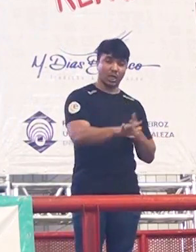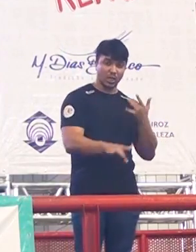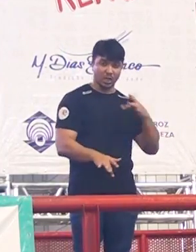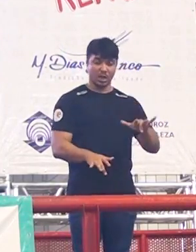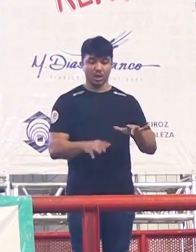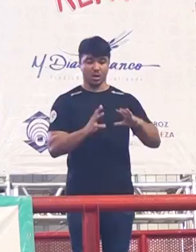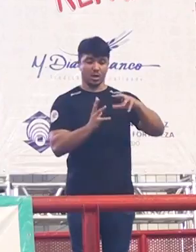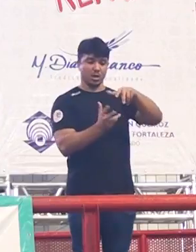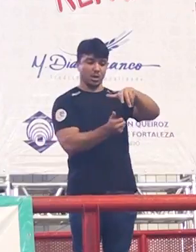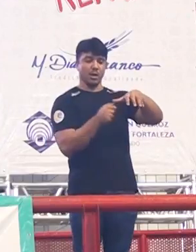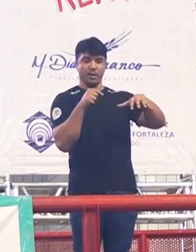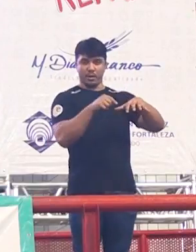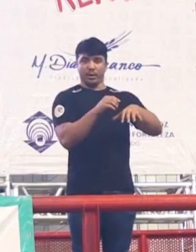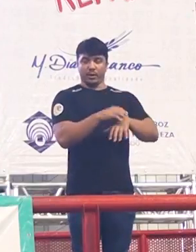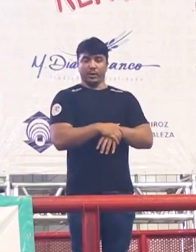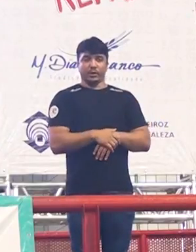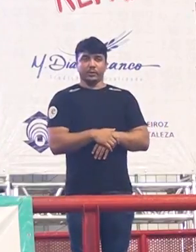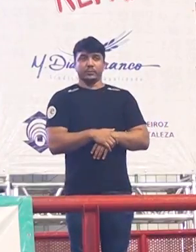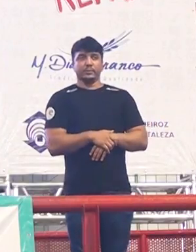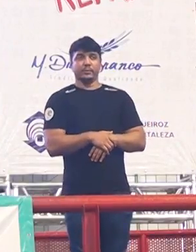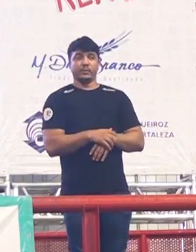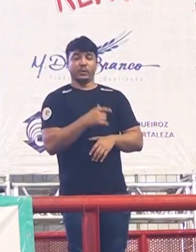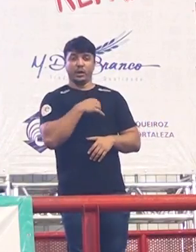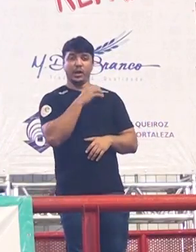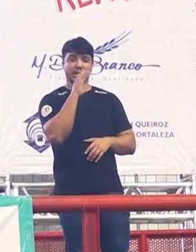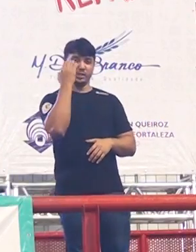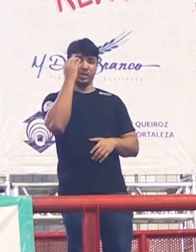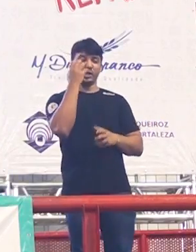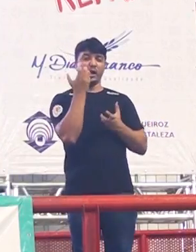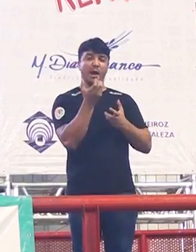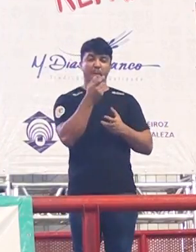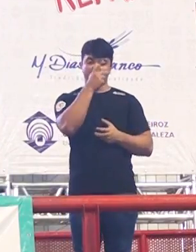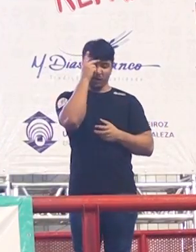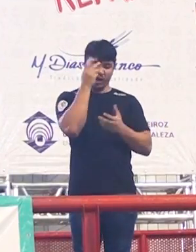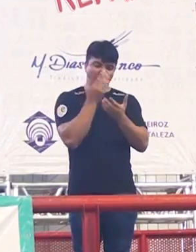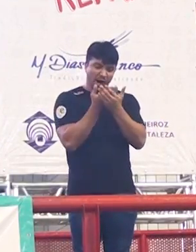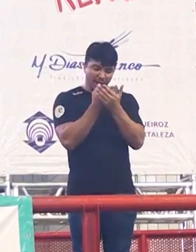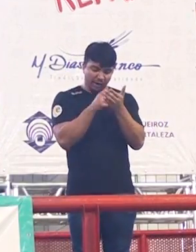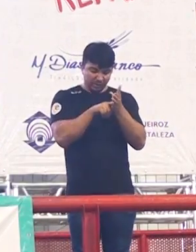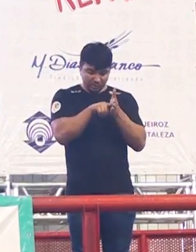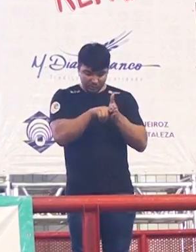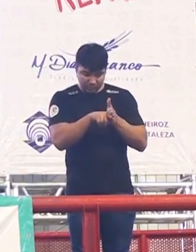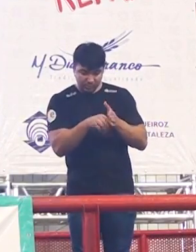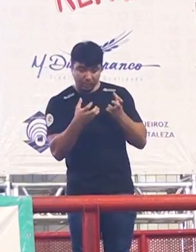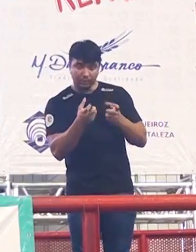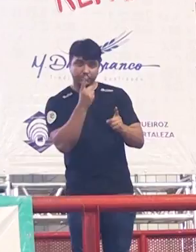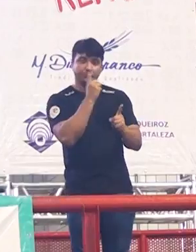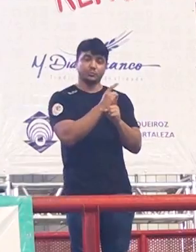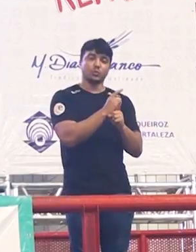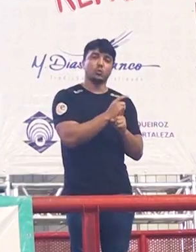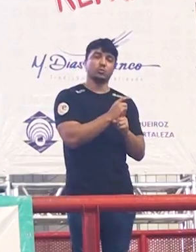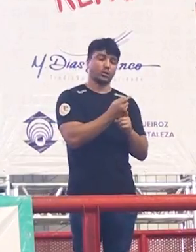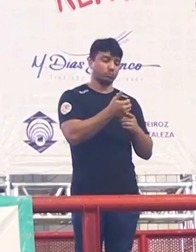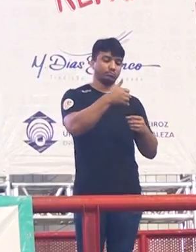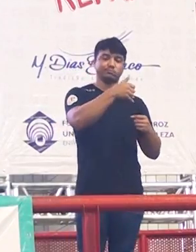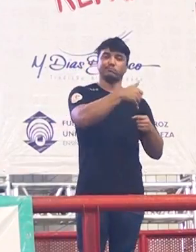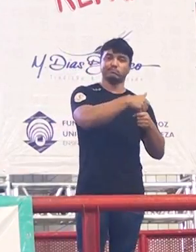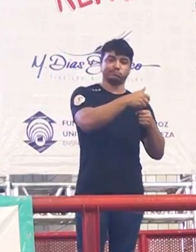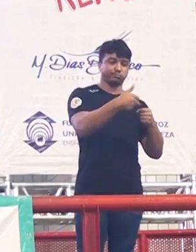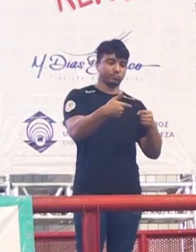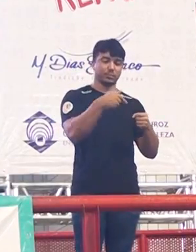o planeta. O cientista quer o quê? Descobrir um combustível que seja ao mesmo